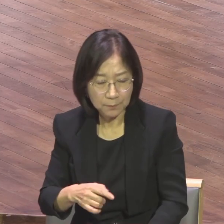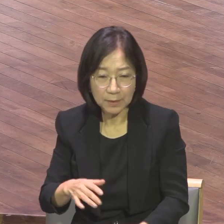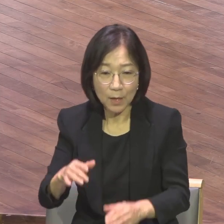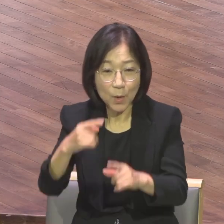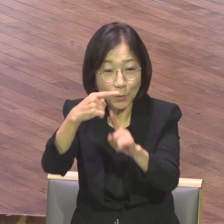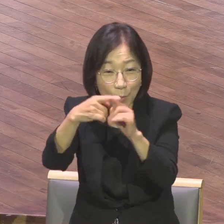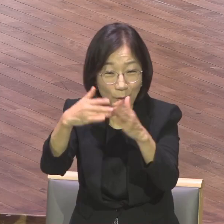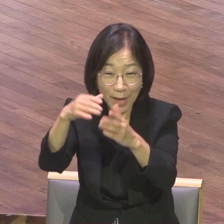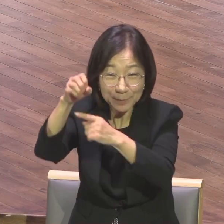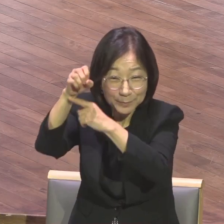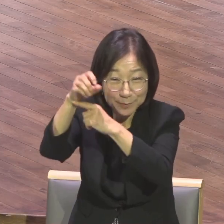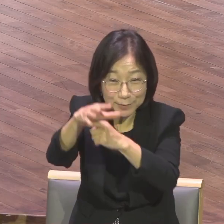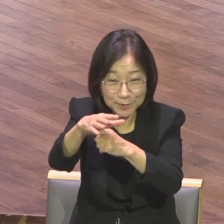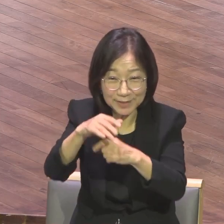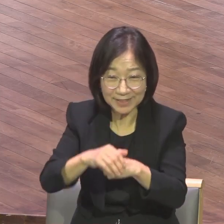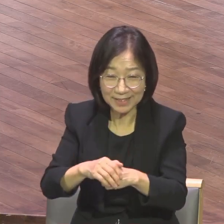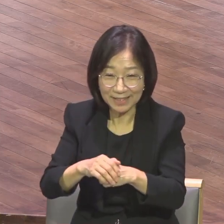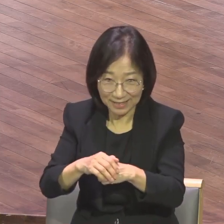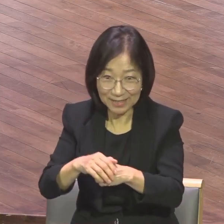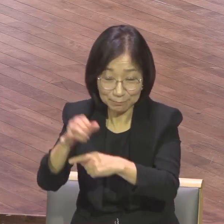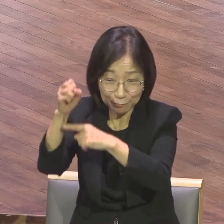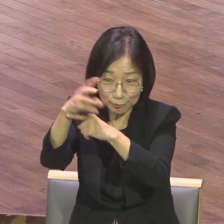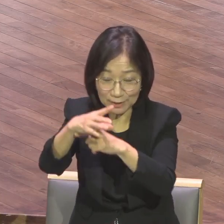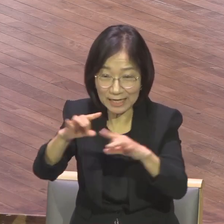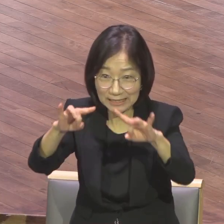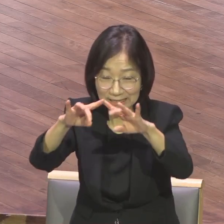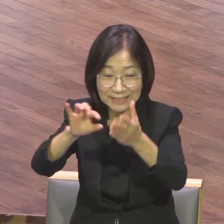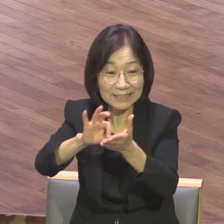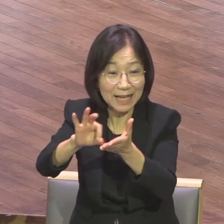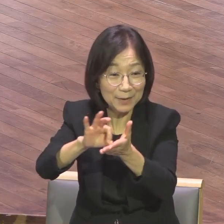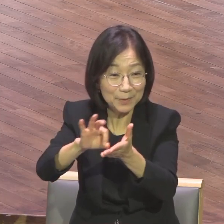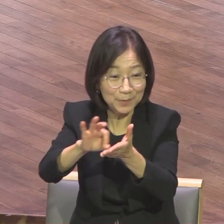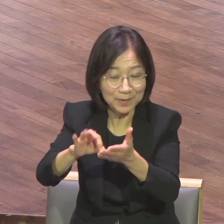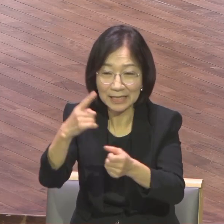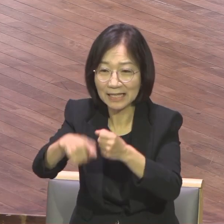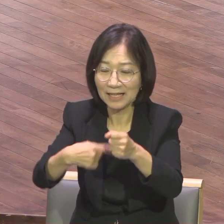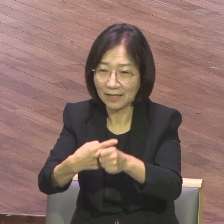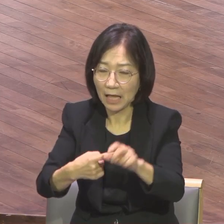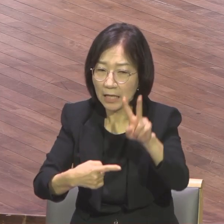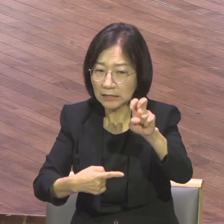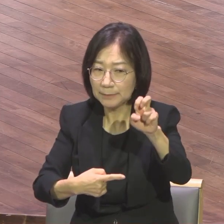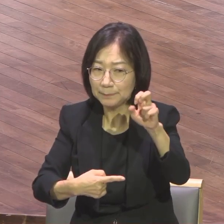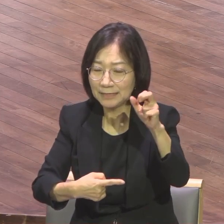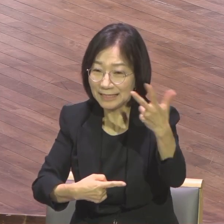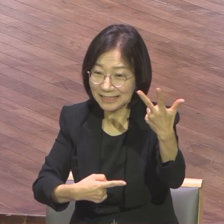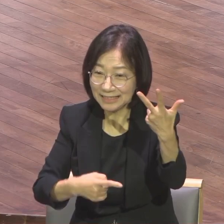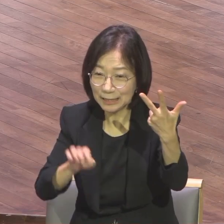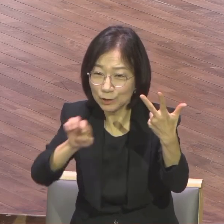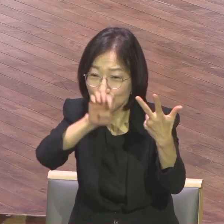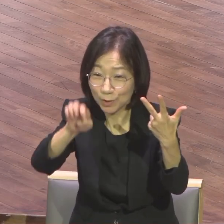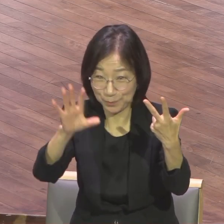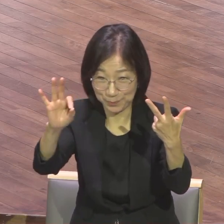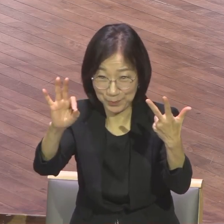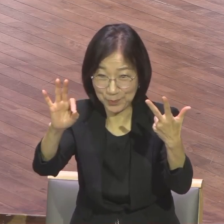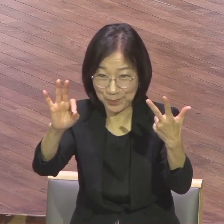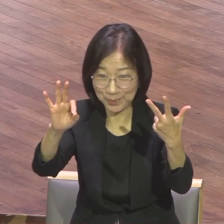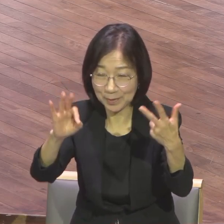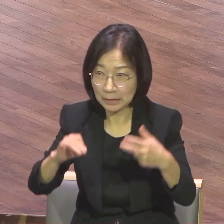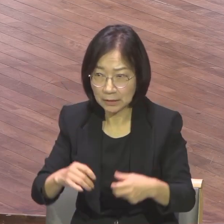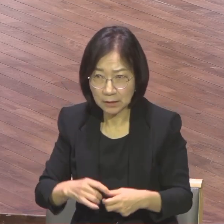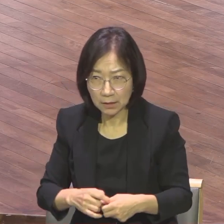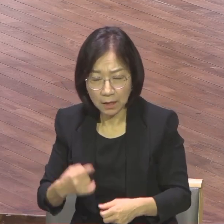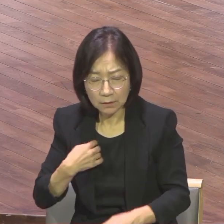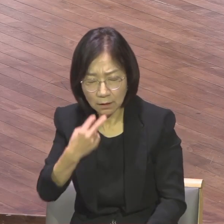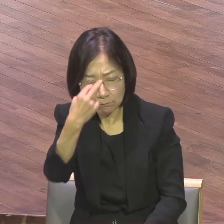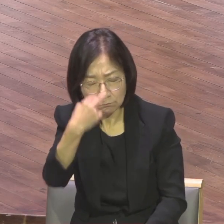얼마냐. 그러니까 1년에 27프랑이라고 그랬대. 자기는 전기 펼 필요가 없으니까 나는 그것을 그럼 헌금해야 되겠다.